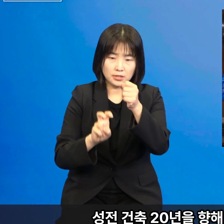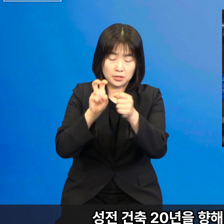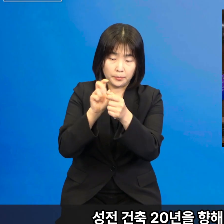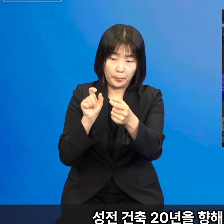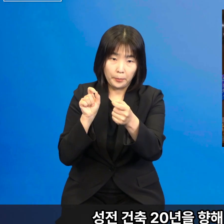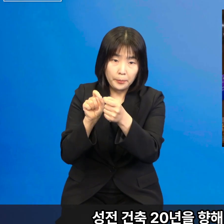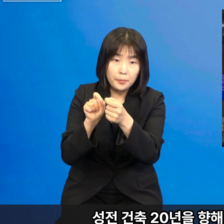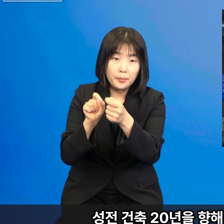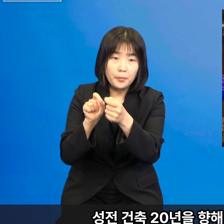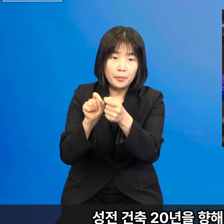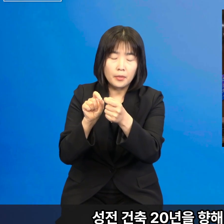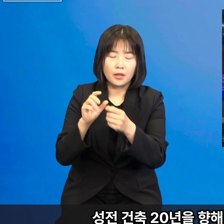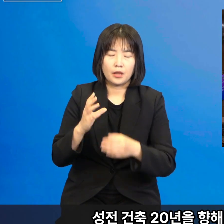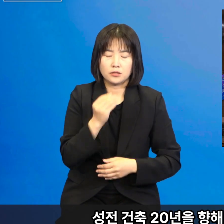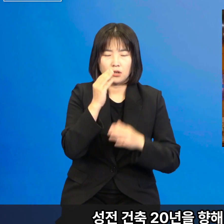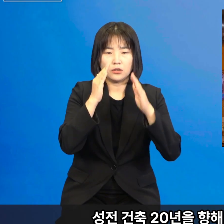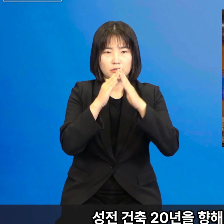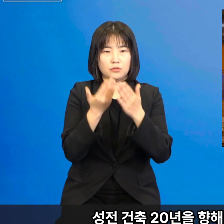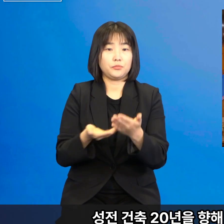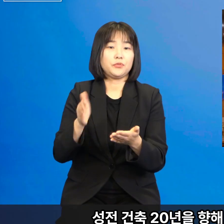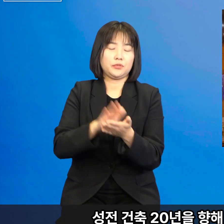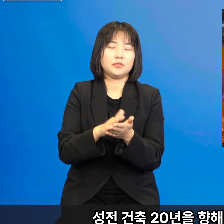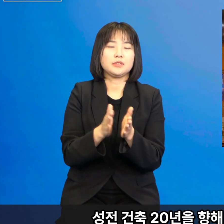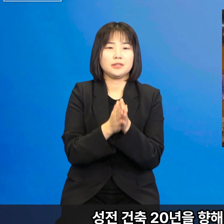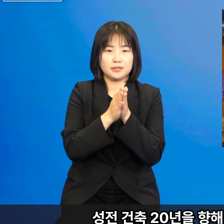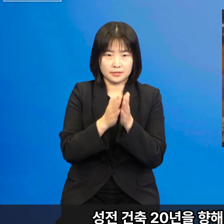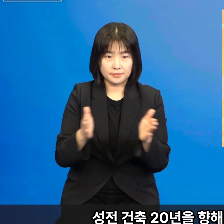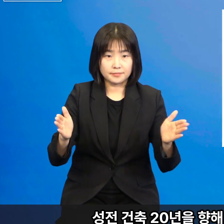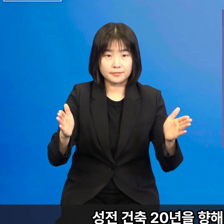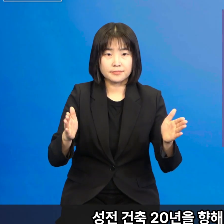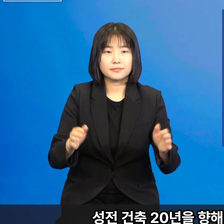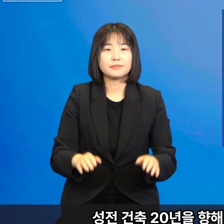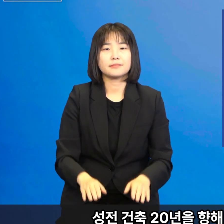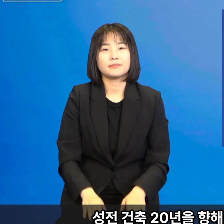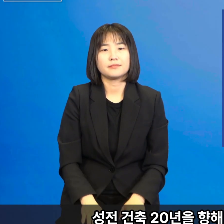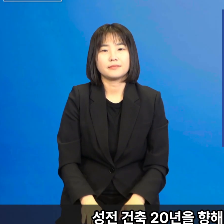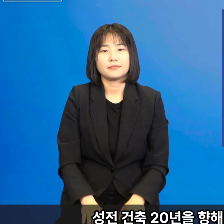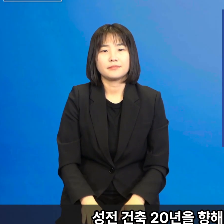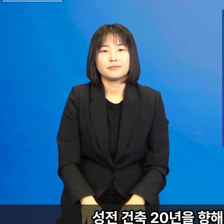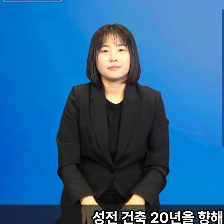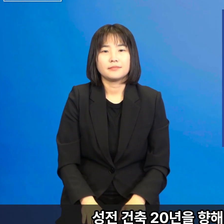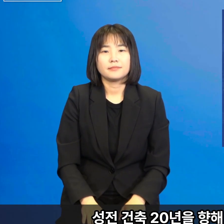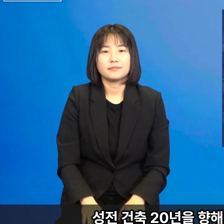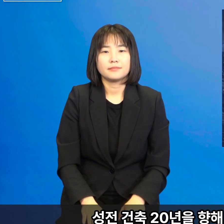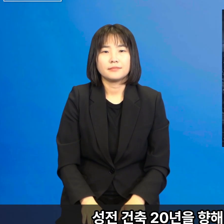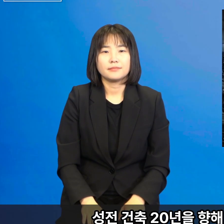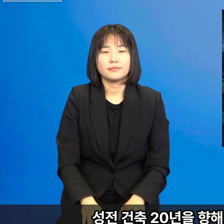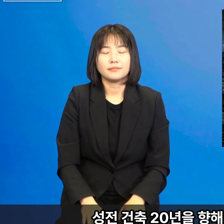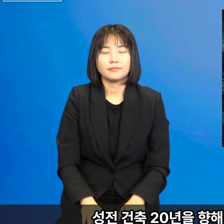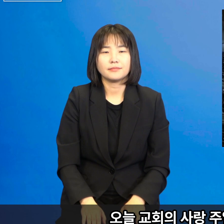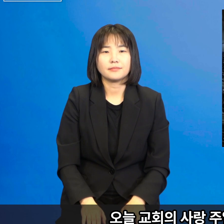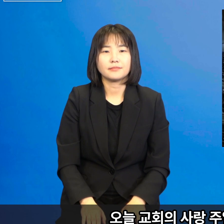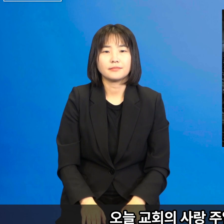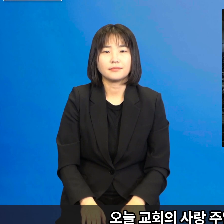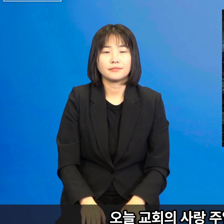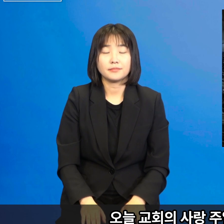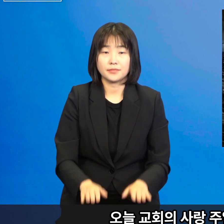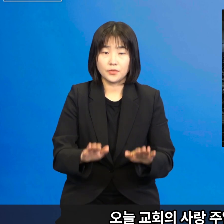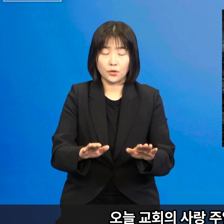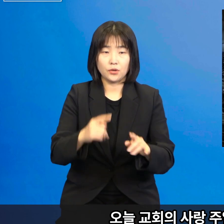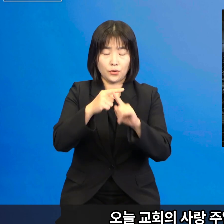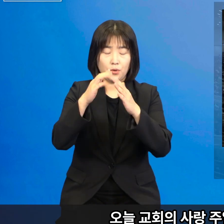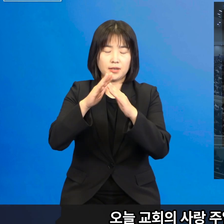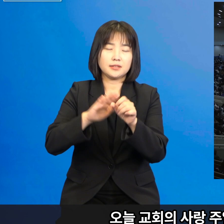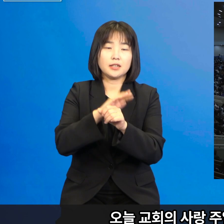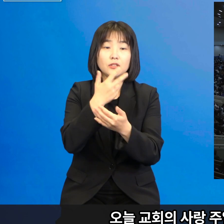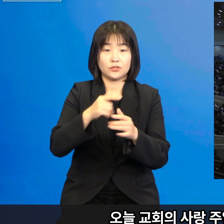향해 성전 보수를 시작합니다. 네, 오늘 교회